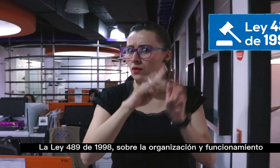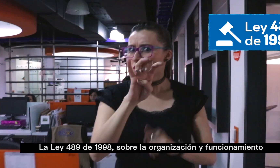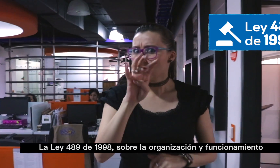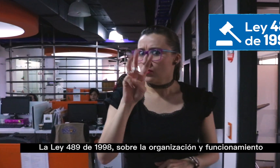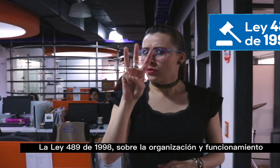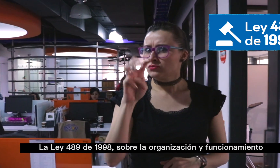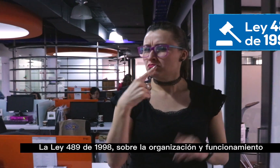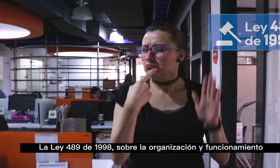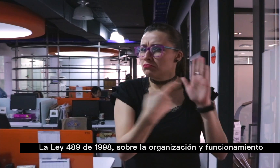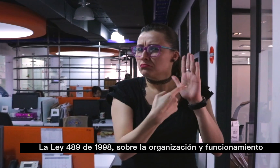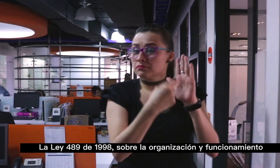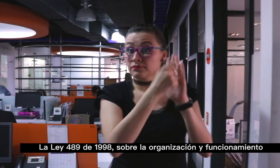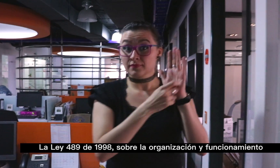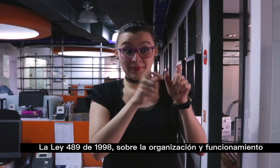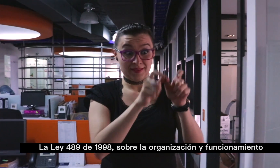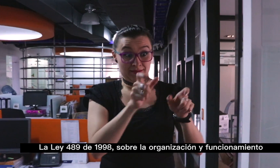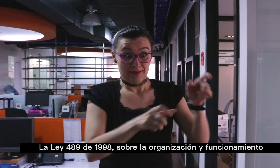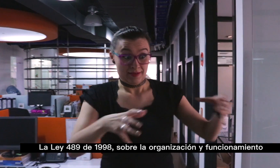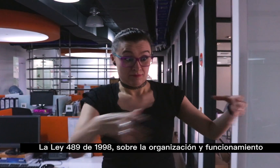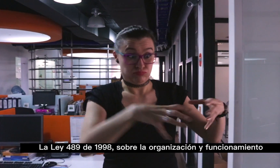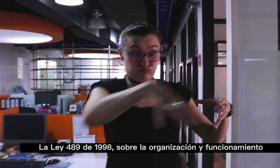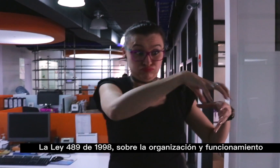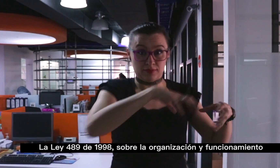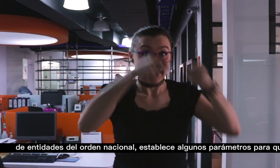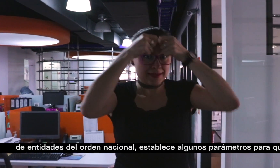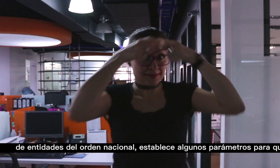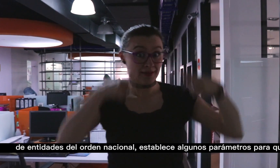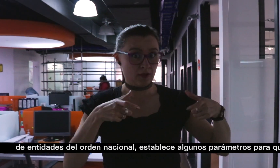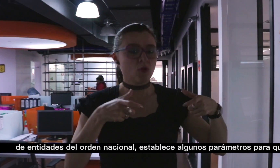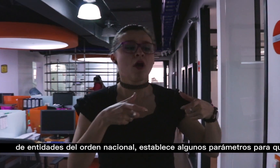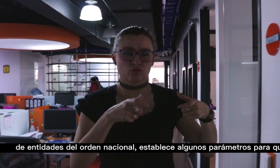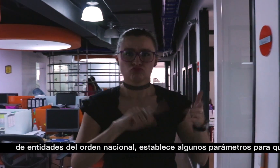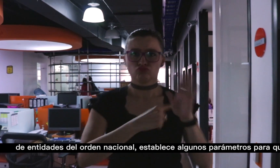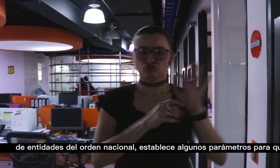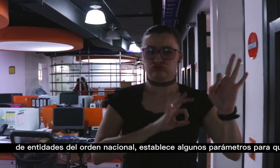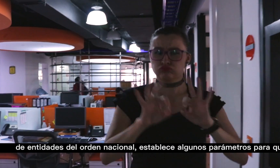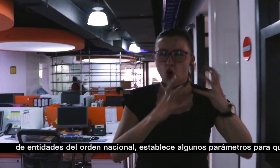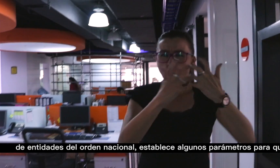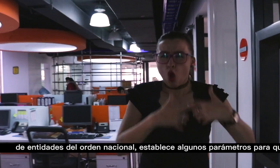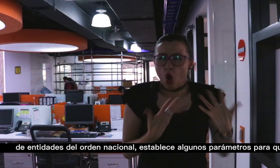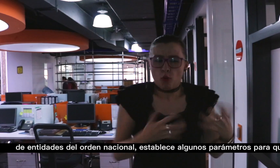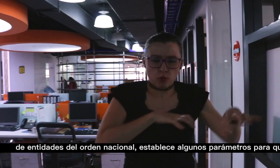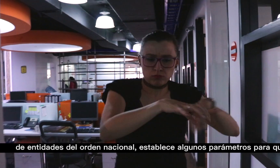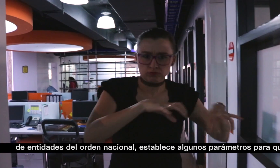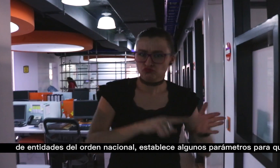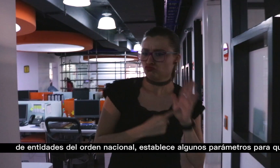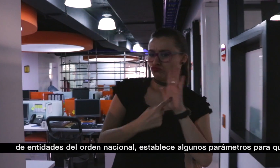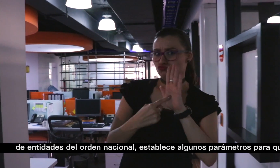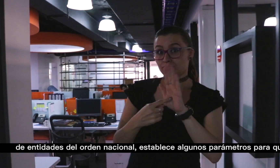1998 sobre la organización y funcionamiento de entidades del orden nacional establece algunos parámetros para